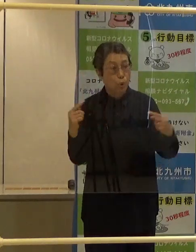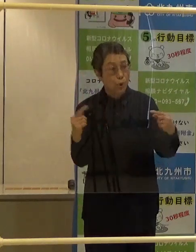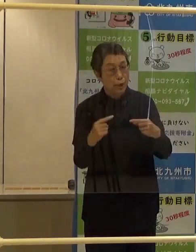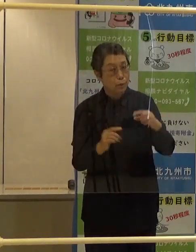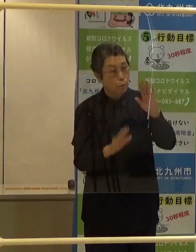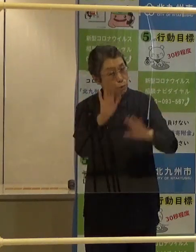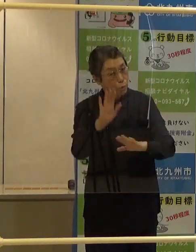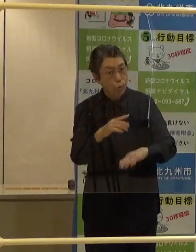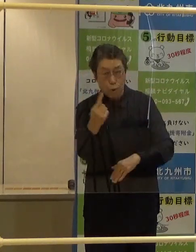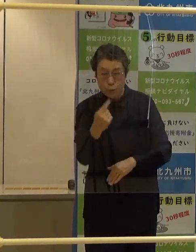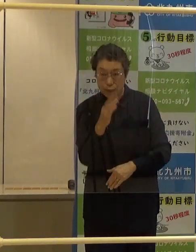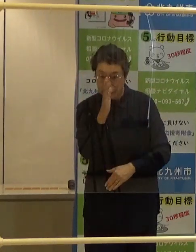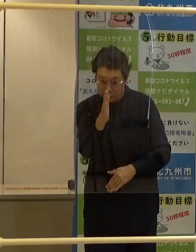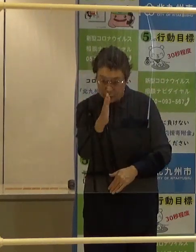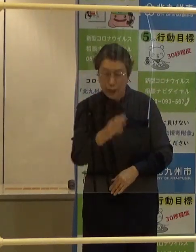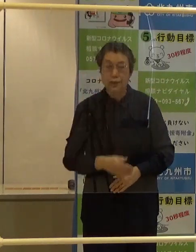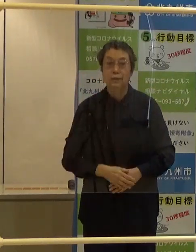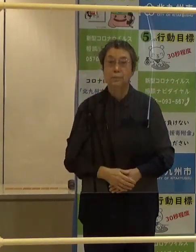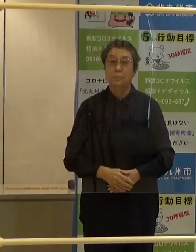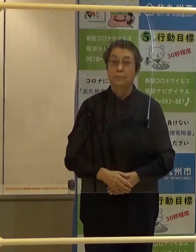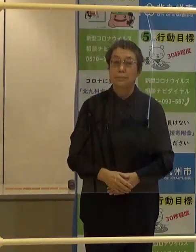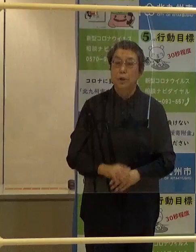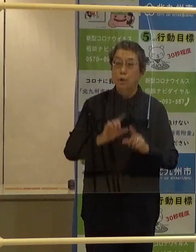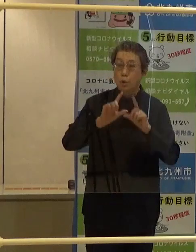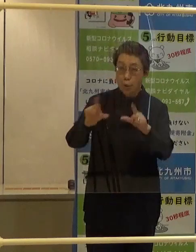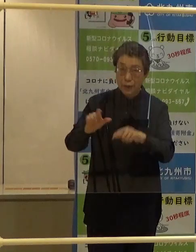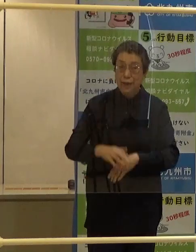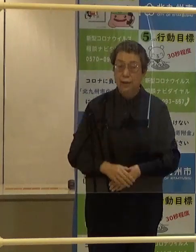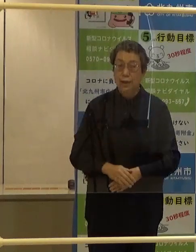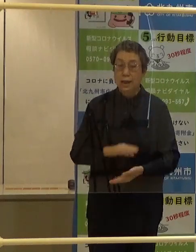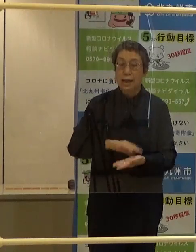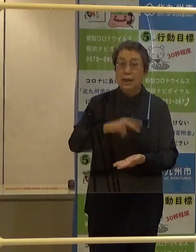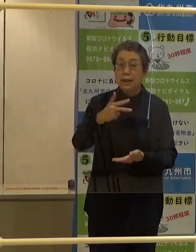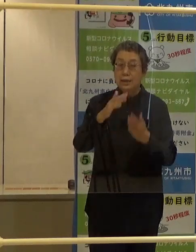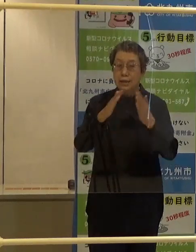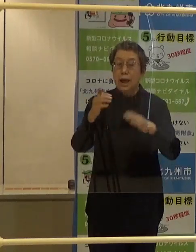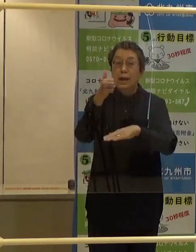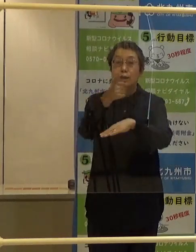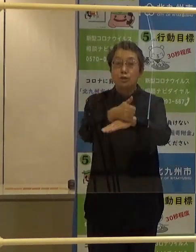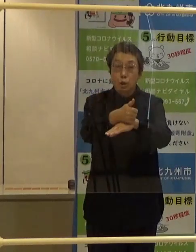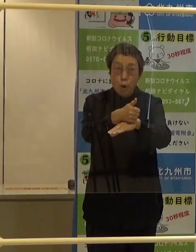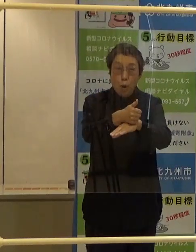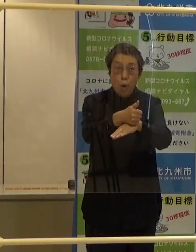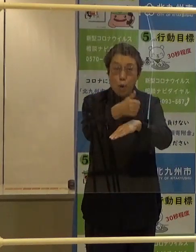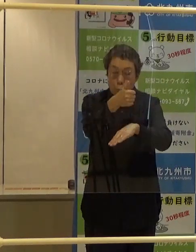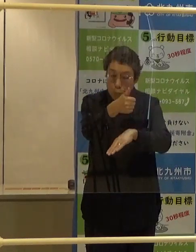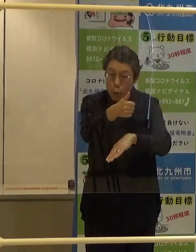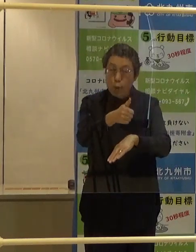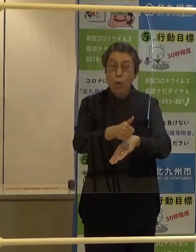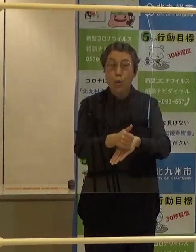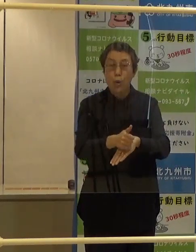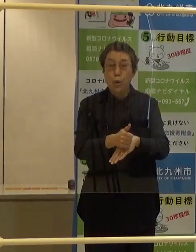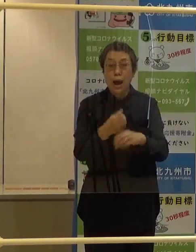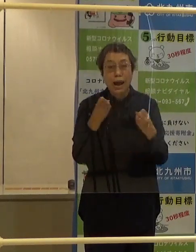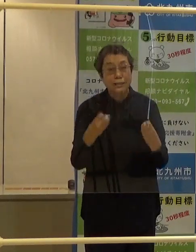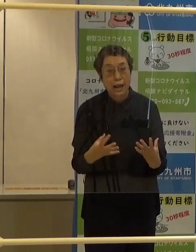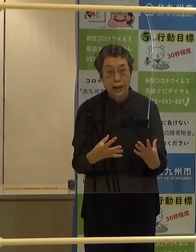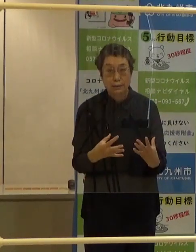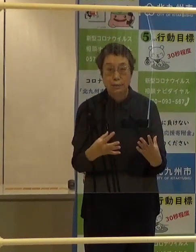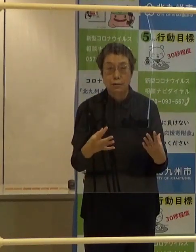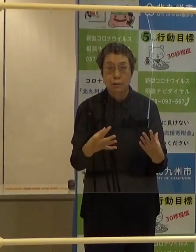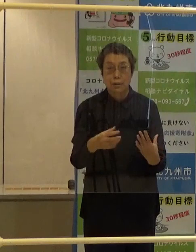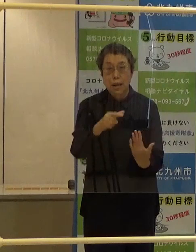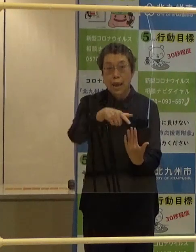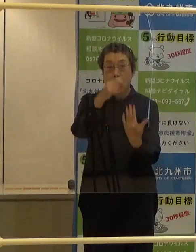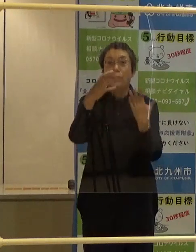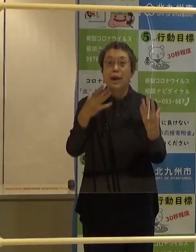てください。 はい、医師会長もこの度、新たに選出をされて、新